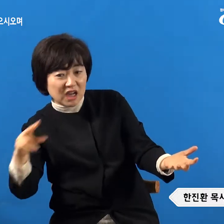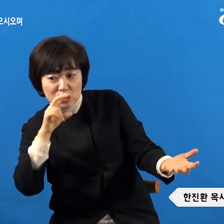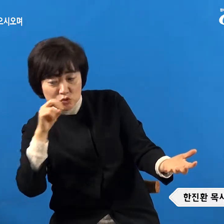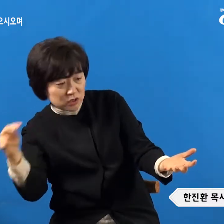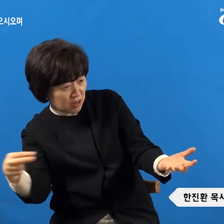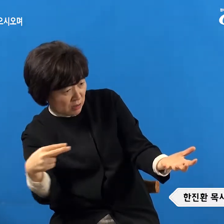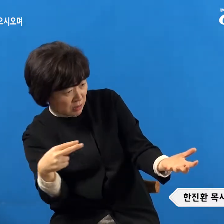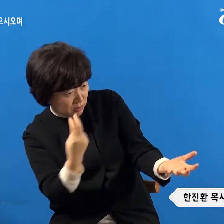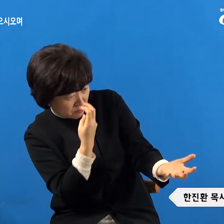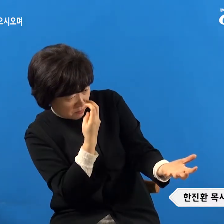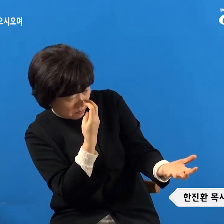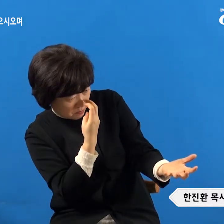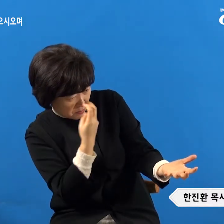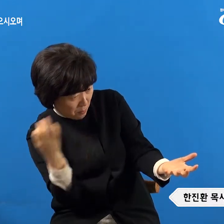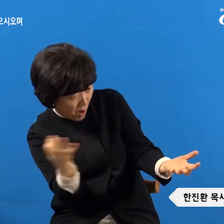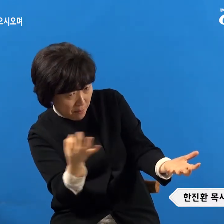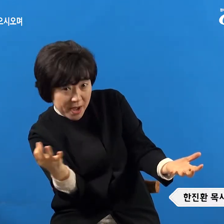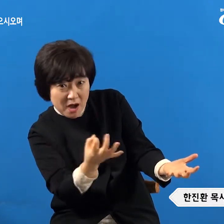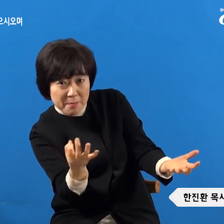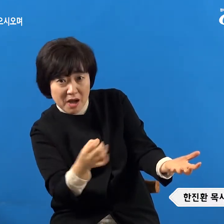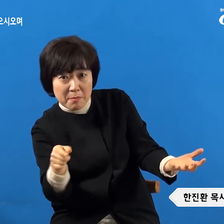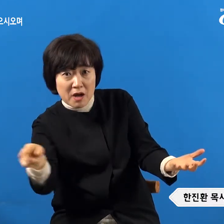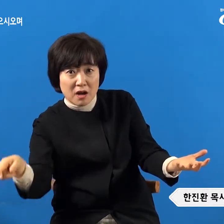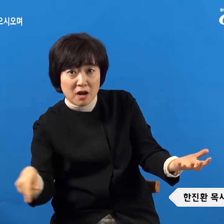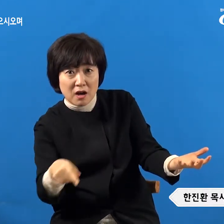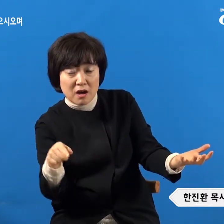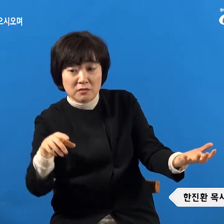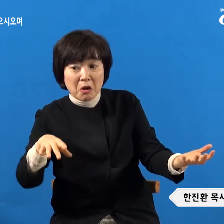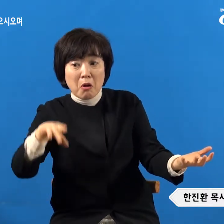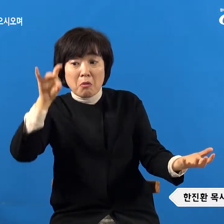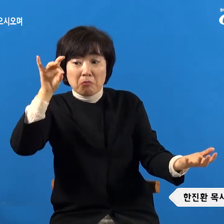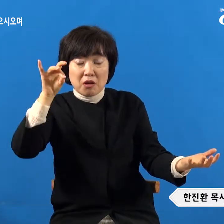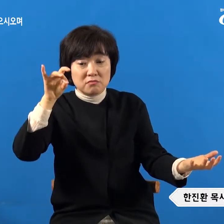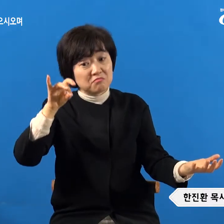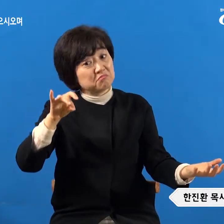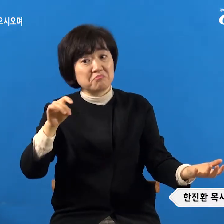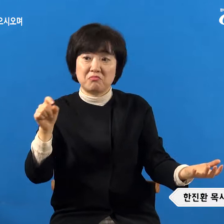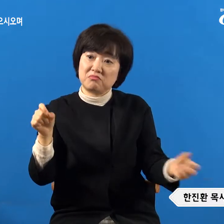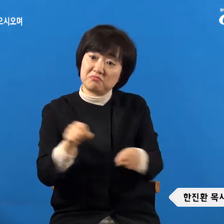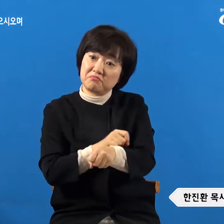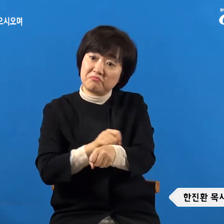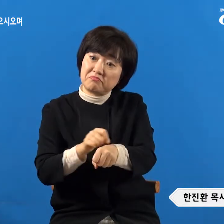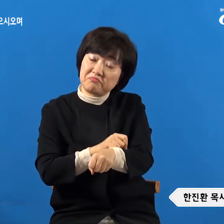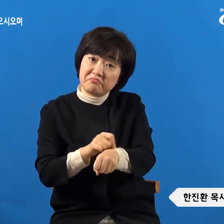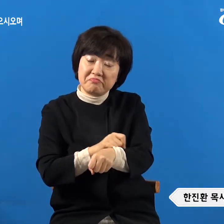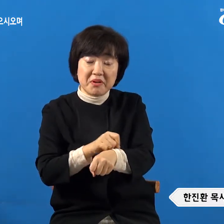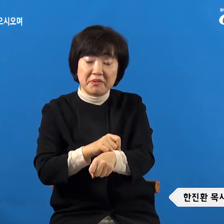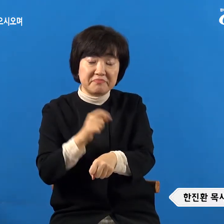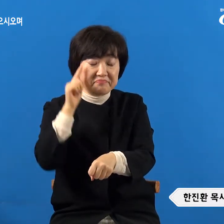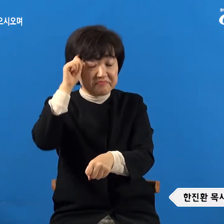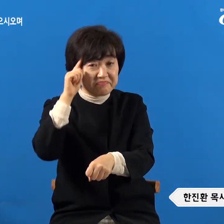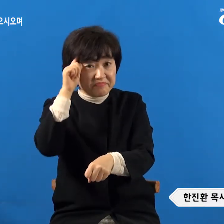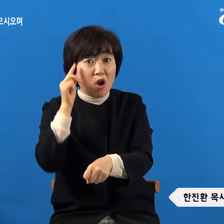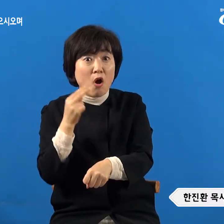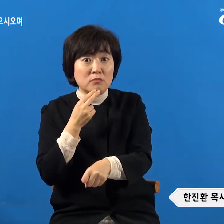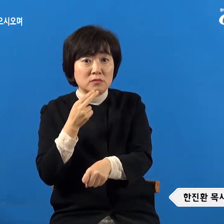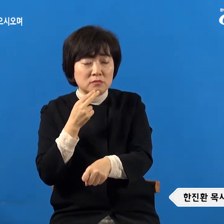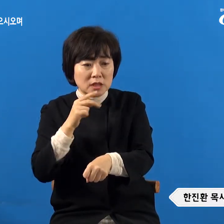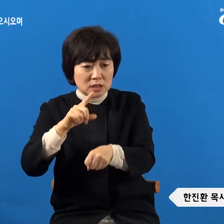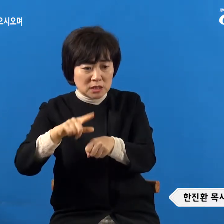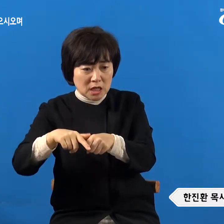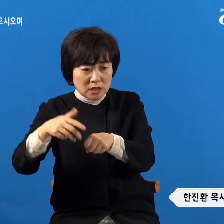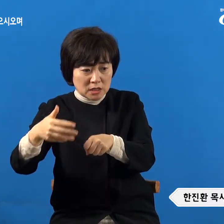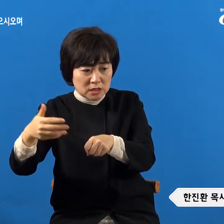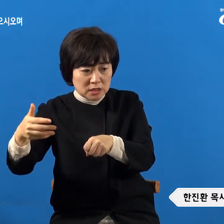있는 다른 상자에 들어있는 쥐는 처음에는 부신피질 호르몬이 크게 증가하지 않았는데 점점